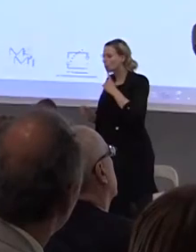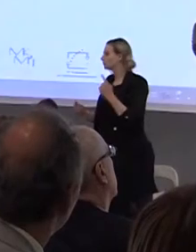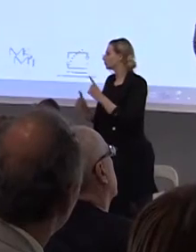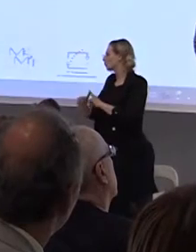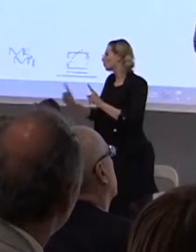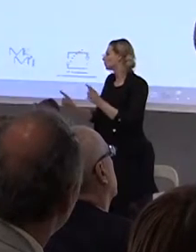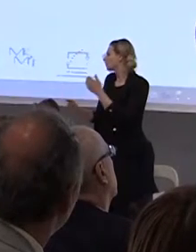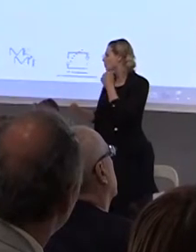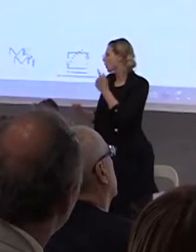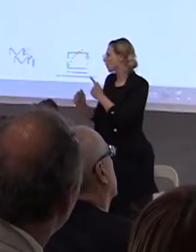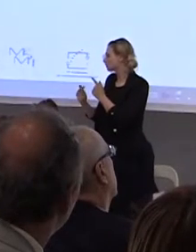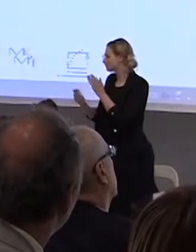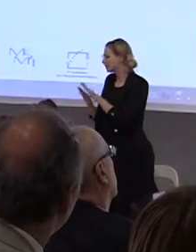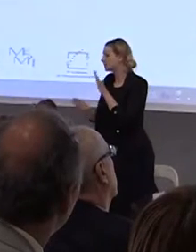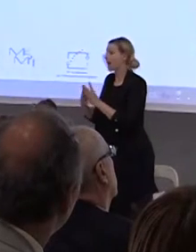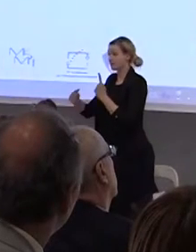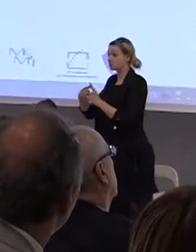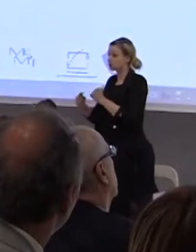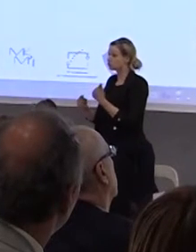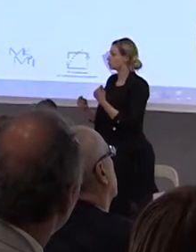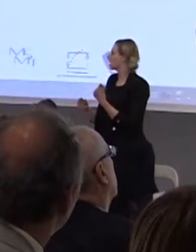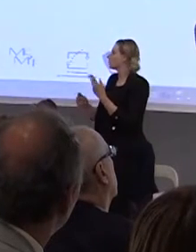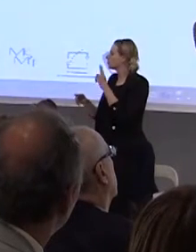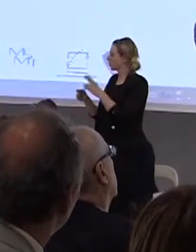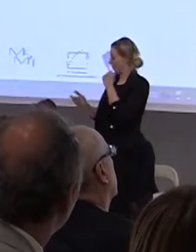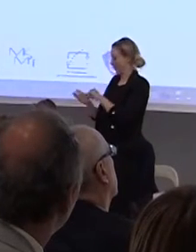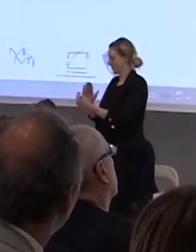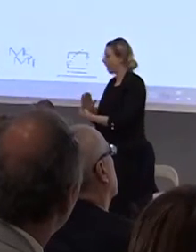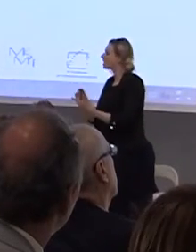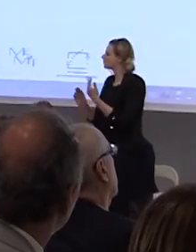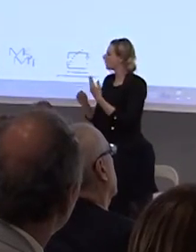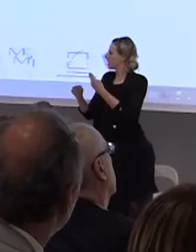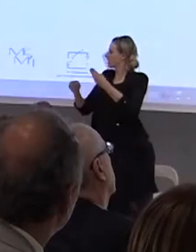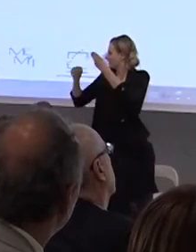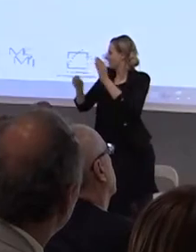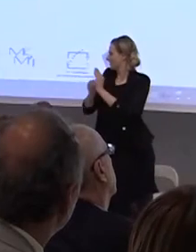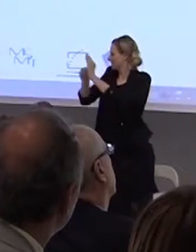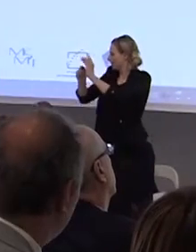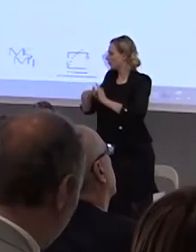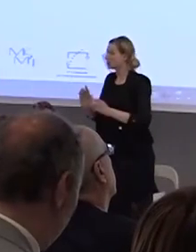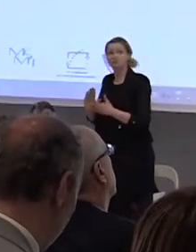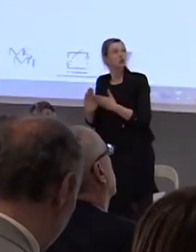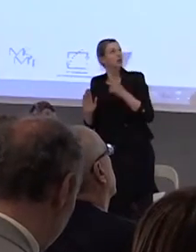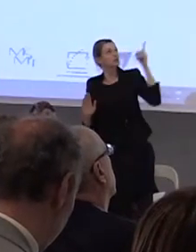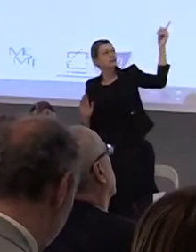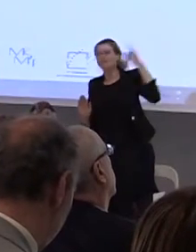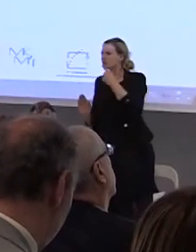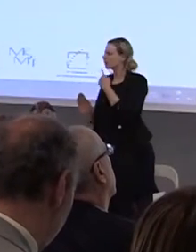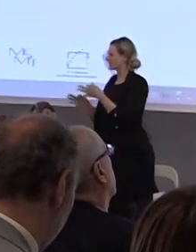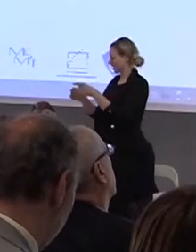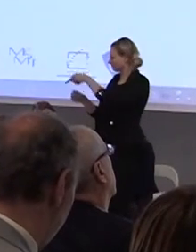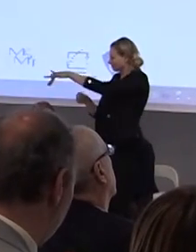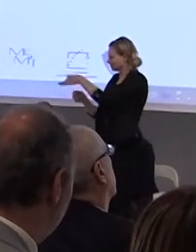tedy ta oranžová publikace o podpůrných opatřeních a potom dvě sady metodických listů, které jsou